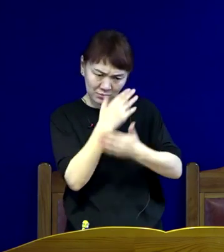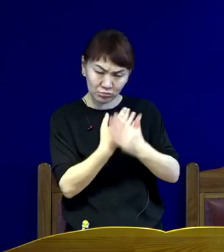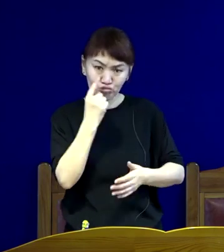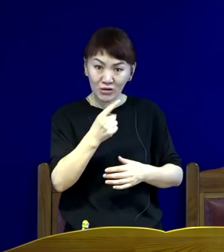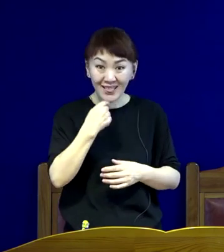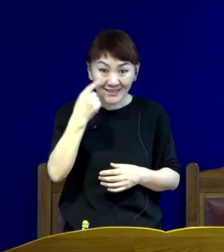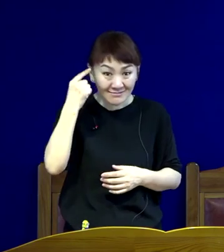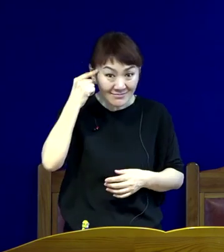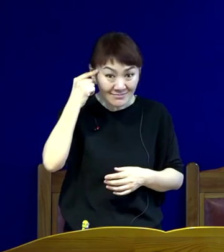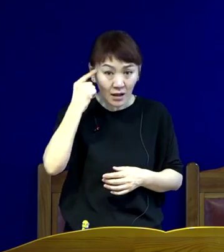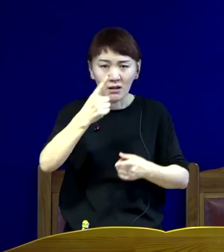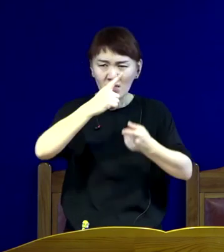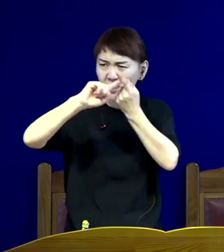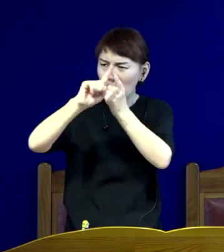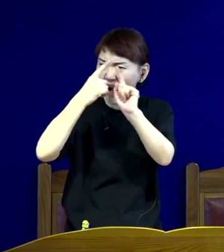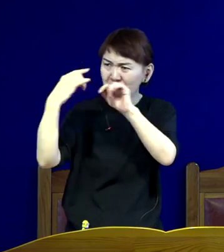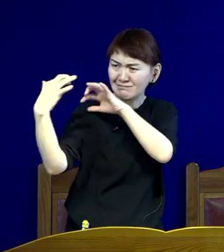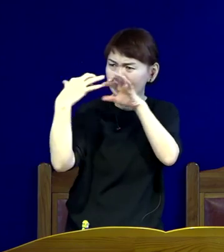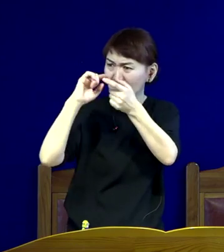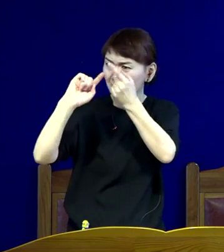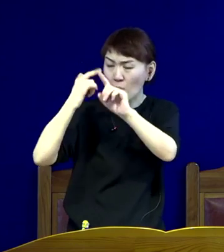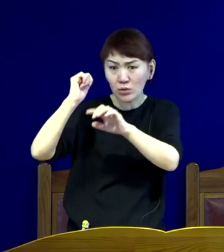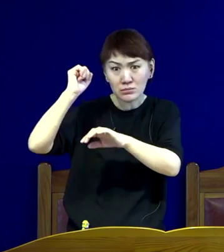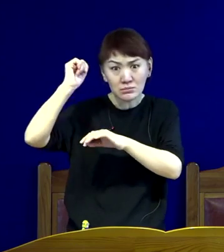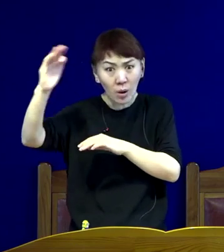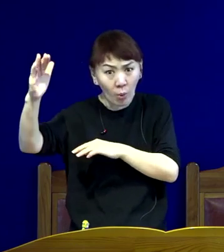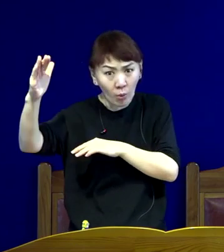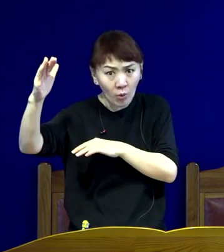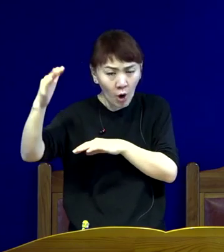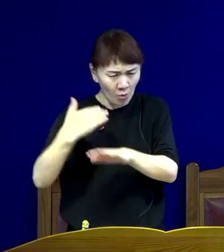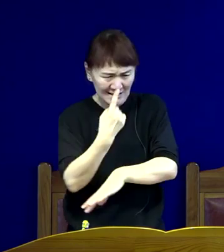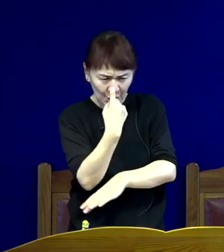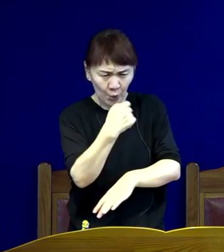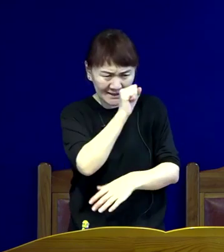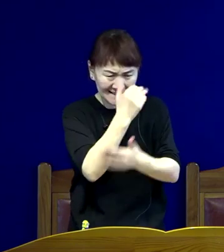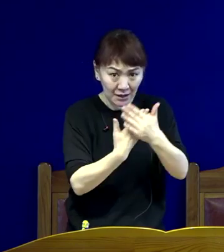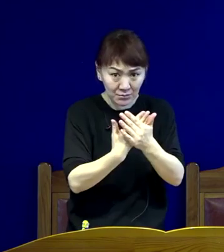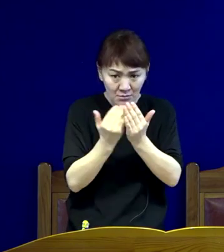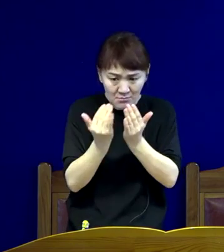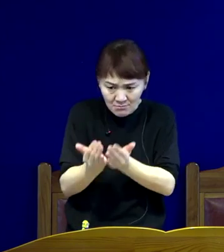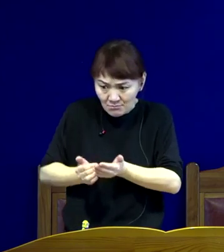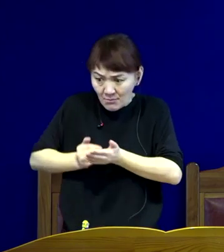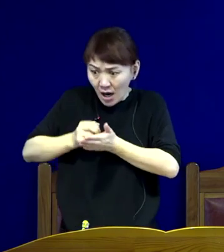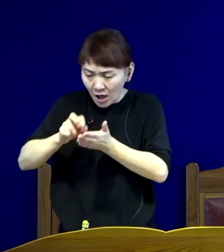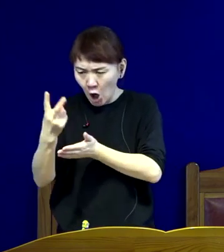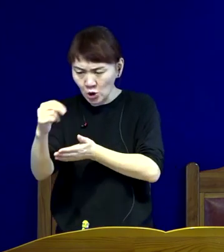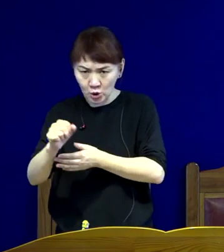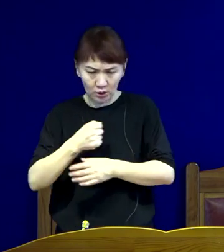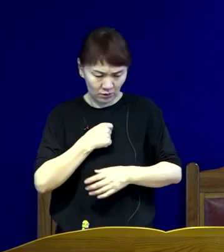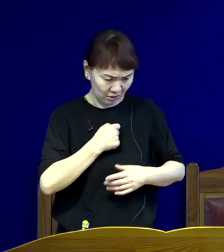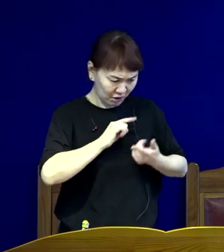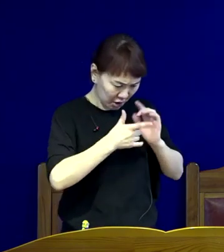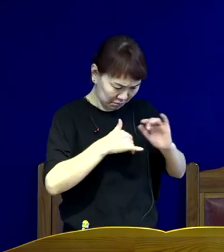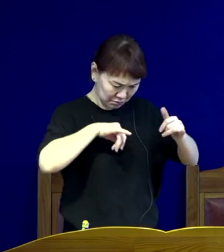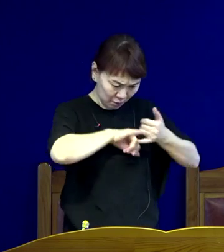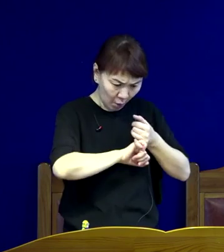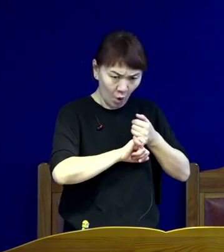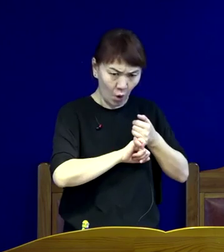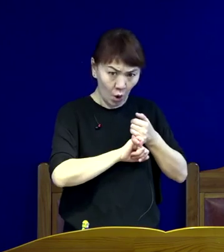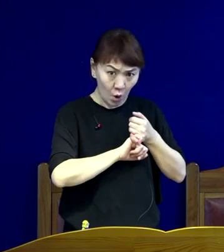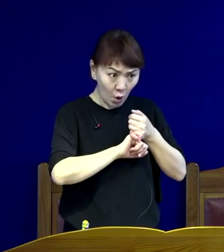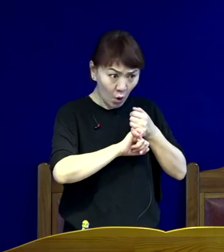нь дайны залбирт гарахаас илүү хэцүү гэдгийг харуулж байна. Маш том далаад хүлэг онгоцонд суугаад